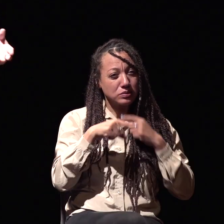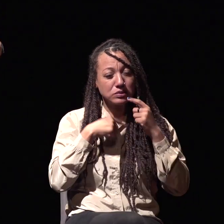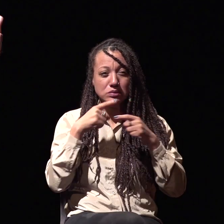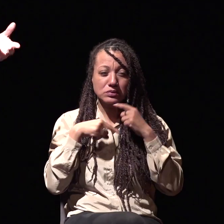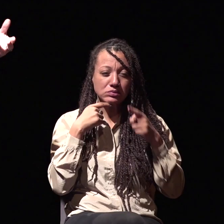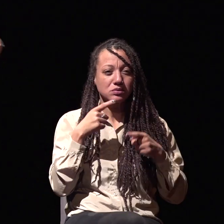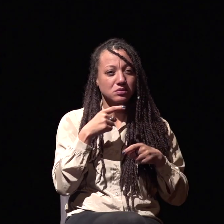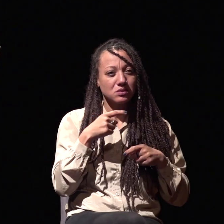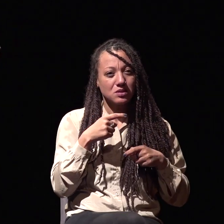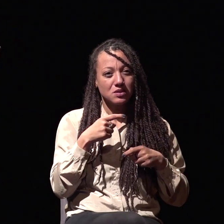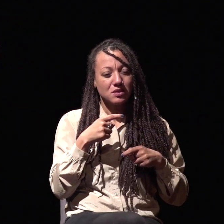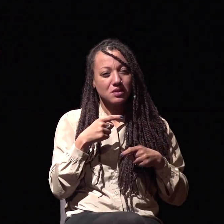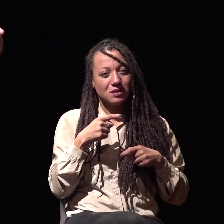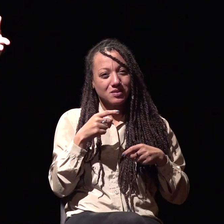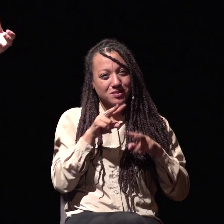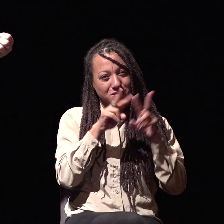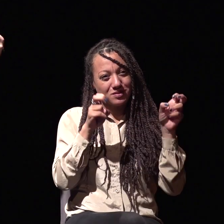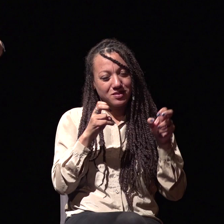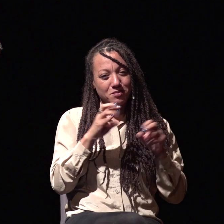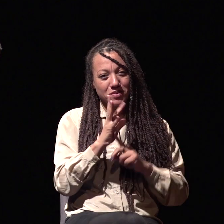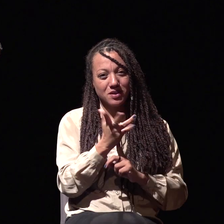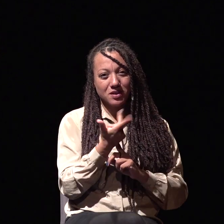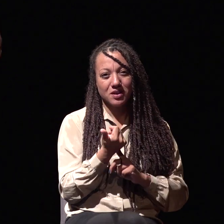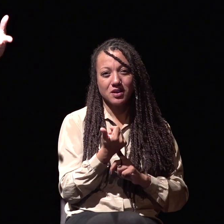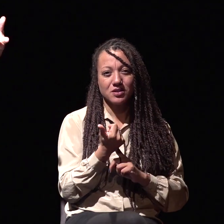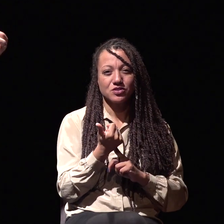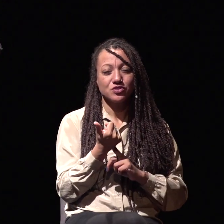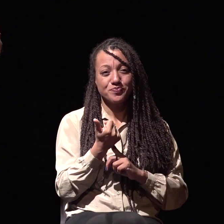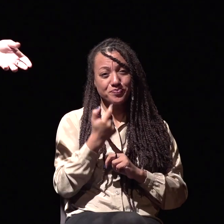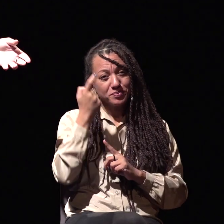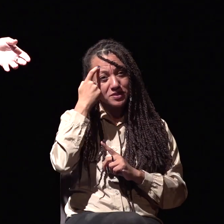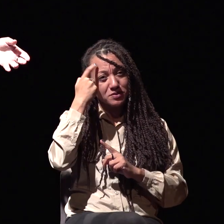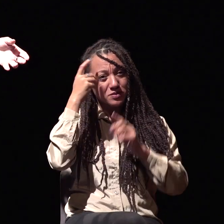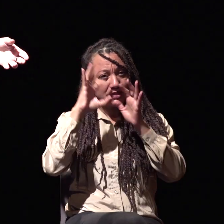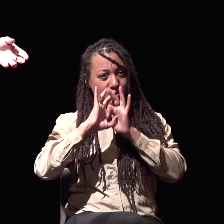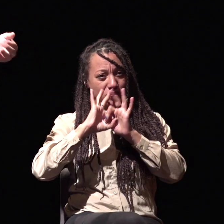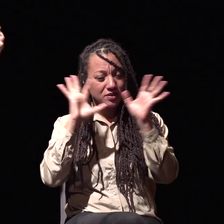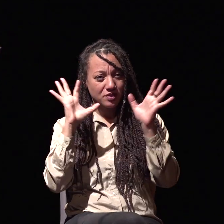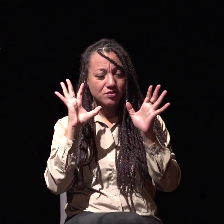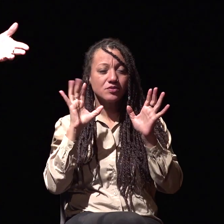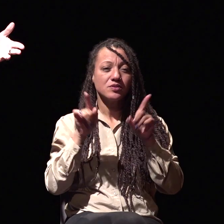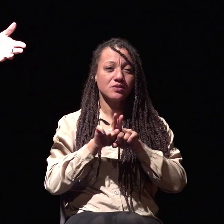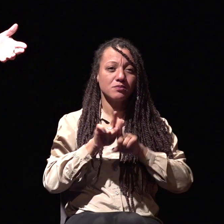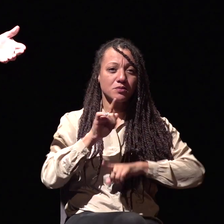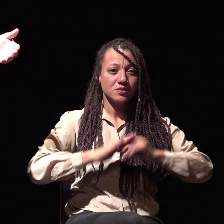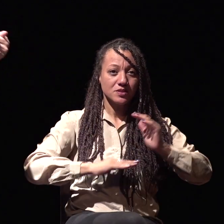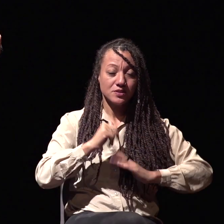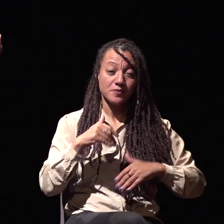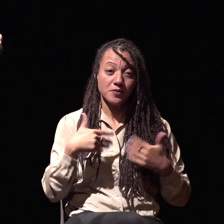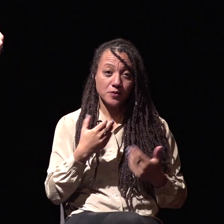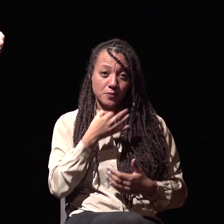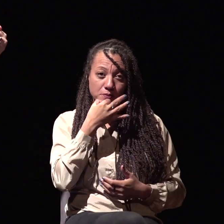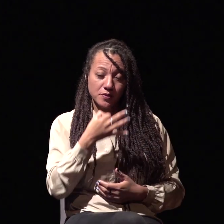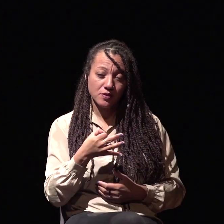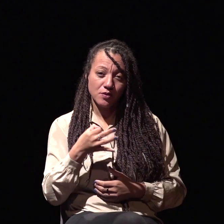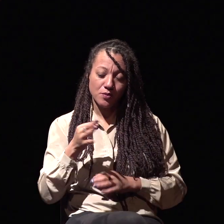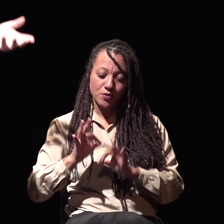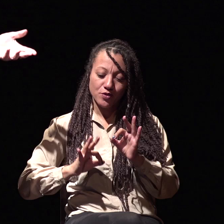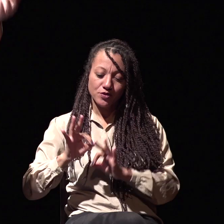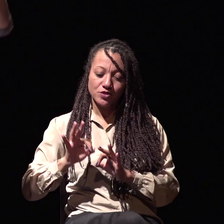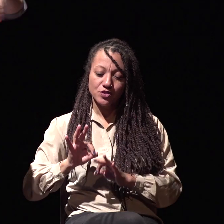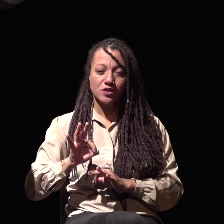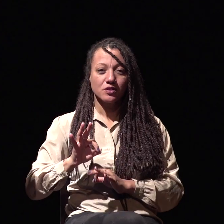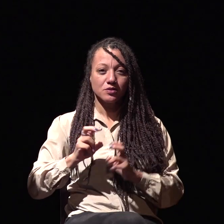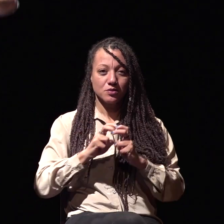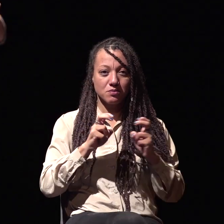e a importância da arte, do livre pensar e do fazer e da invenção brasileira. Eu acho que o projeto do MASP e a trajetória